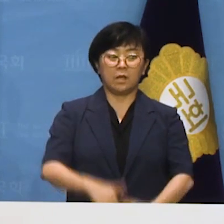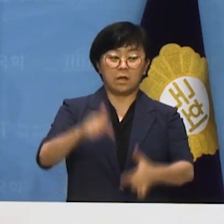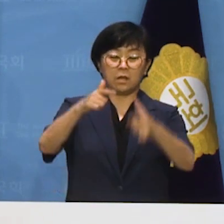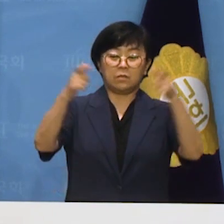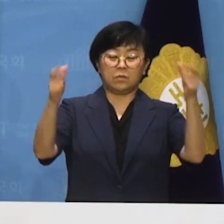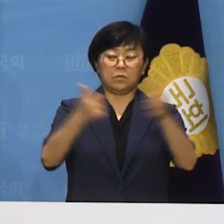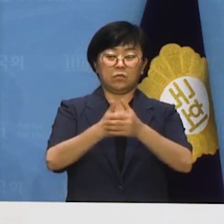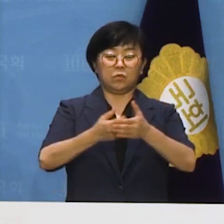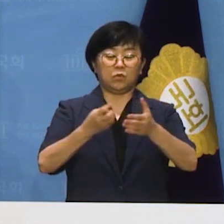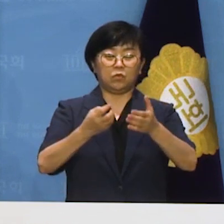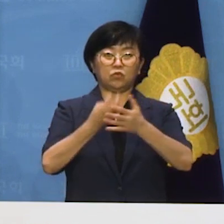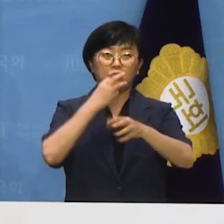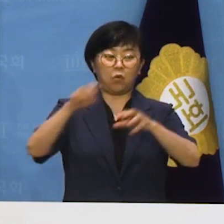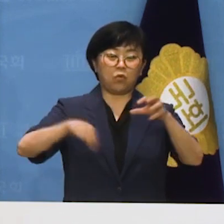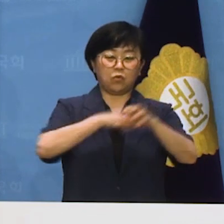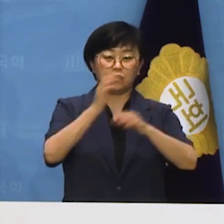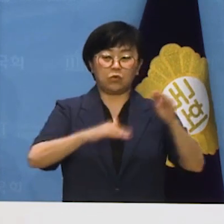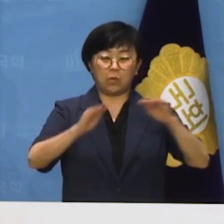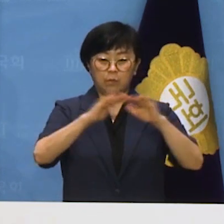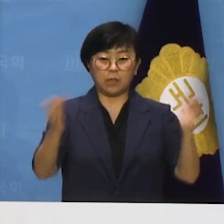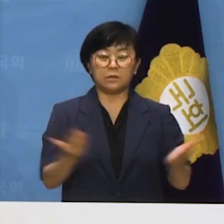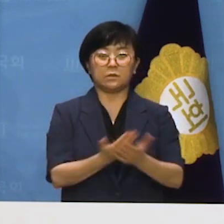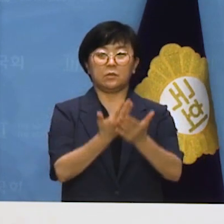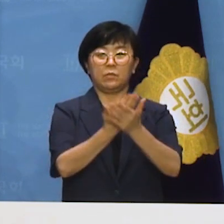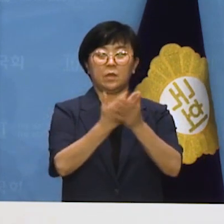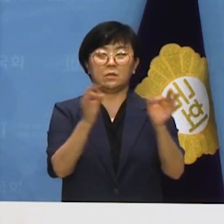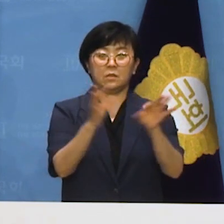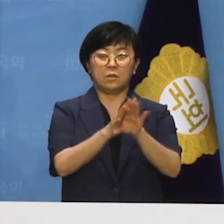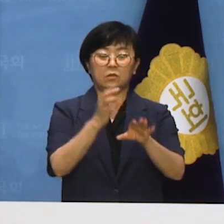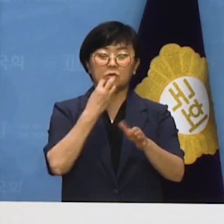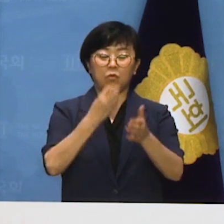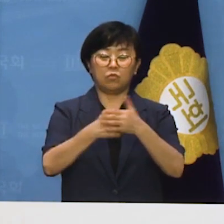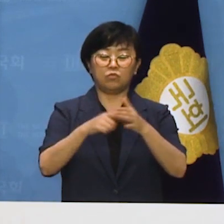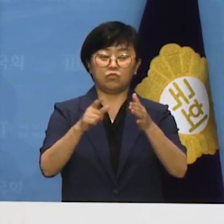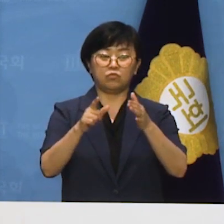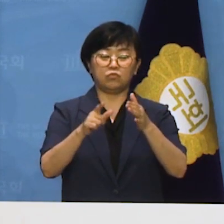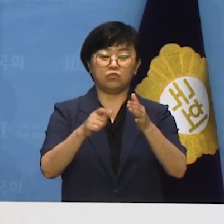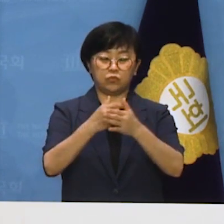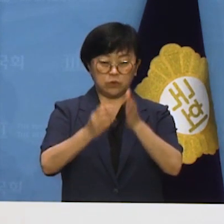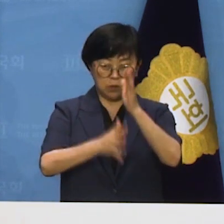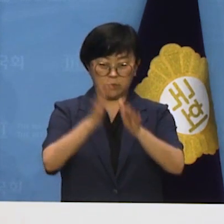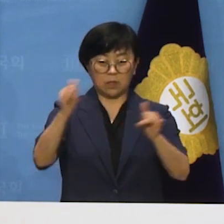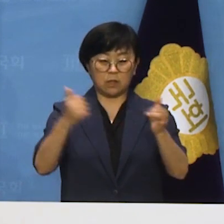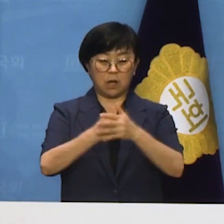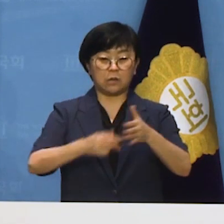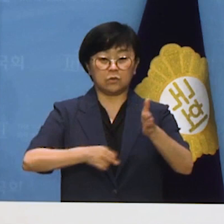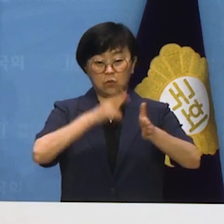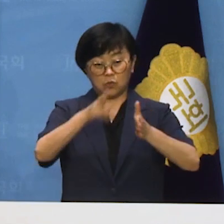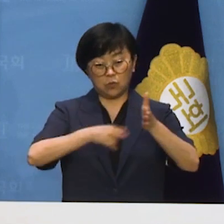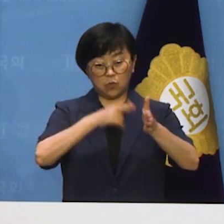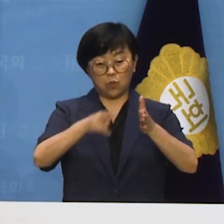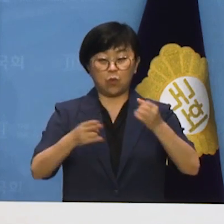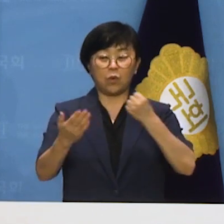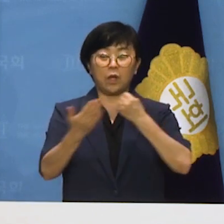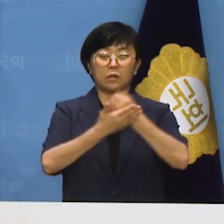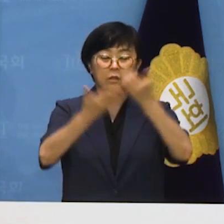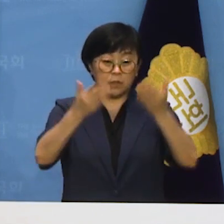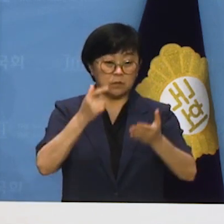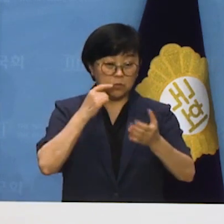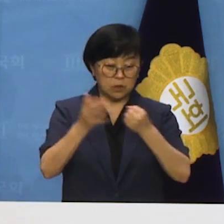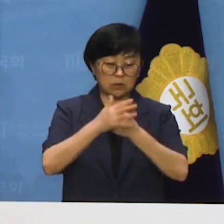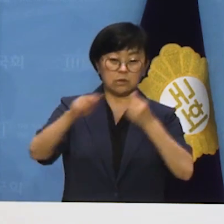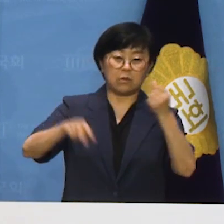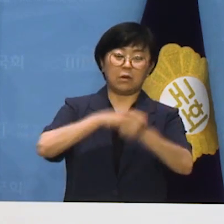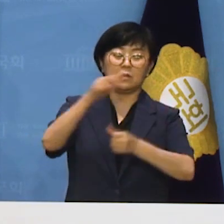강남북과 수도권 균형발전의 꿈은 사라지고 서북부 서울시민과 경기도민은 철도교통 사각지대라는 열악한